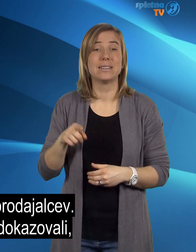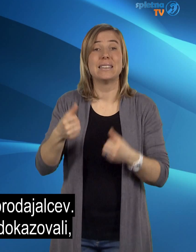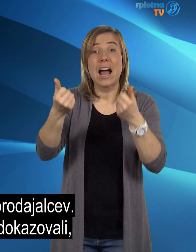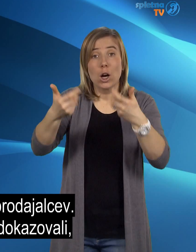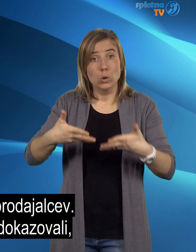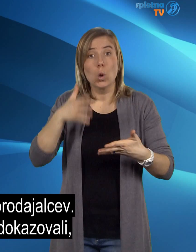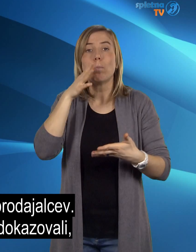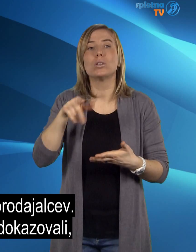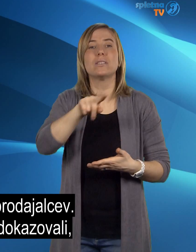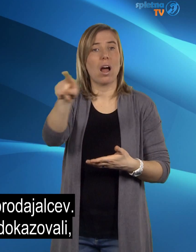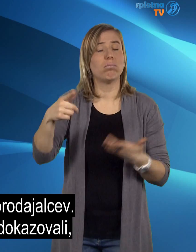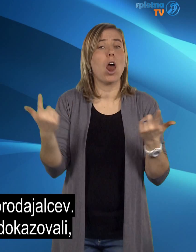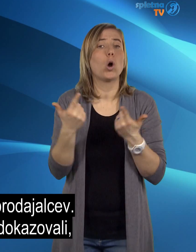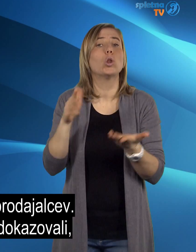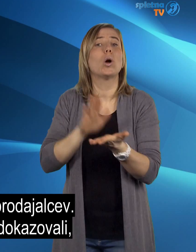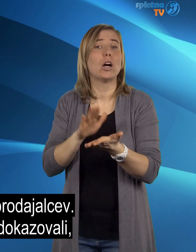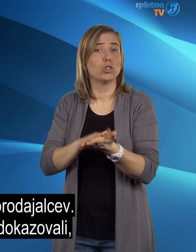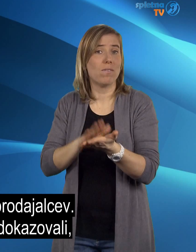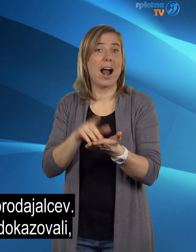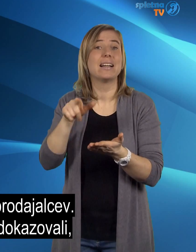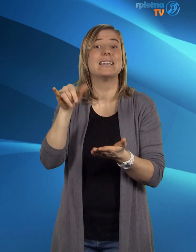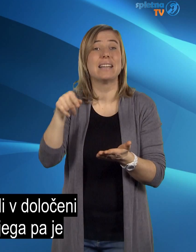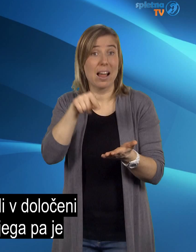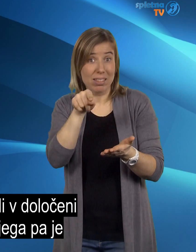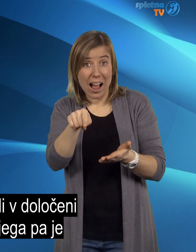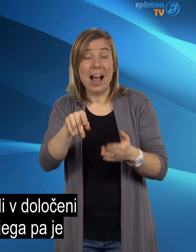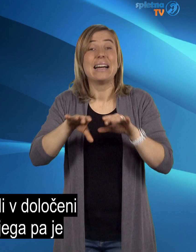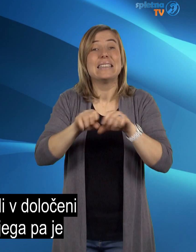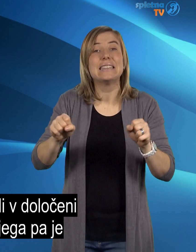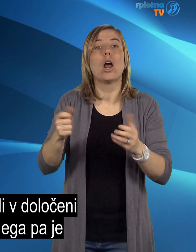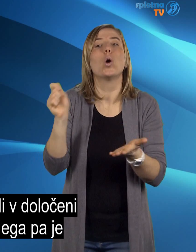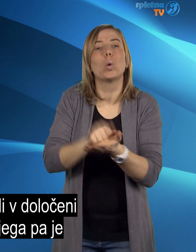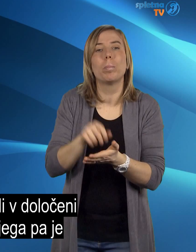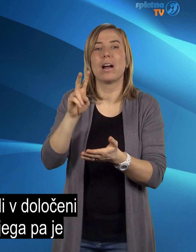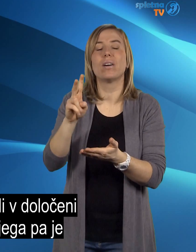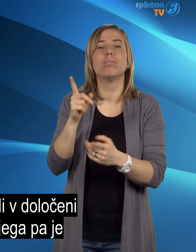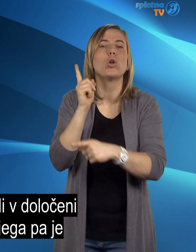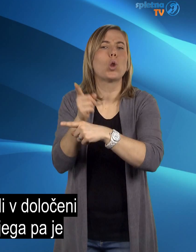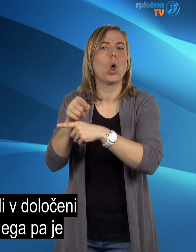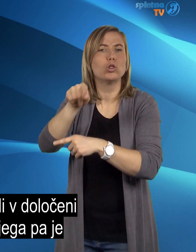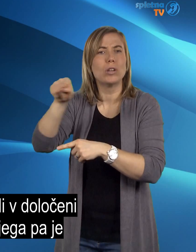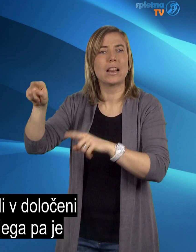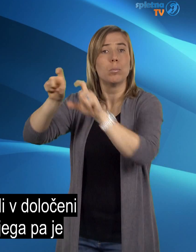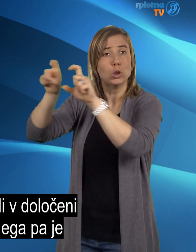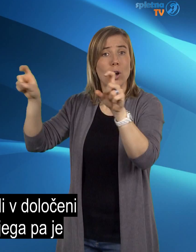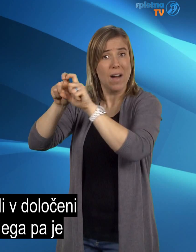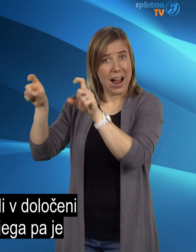Z računom boste dokazovali, da ste izdelek kupili v določeni poslovalnici, iz njega pa je razviden tudi datum nakupa.